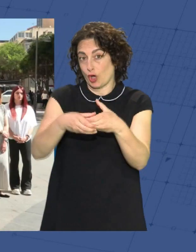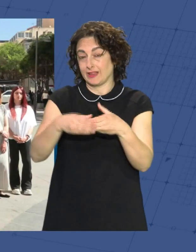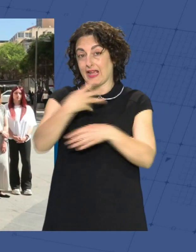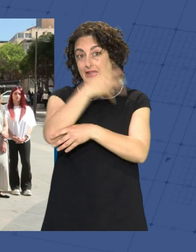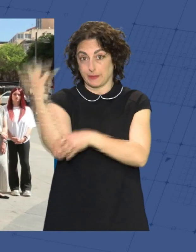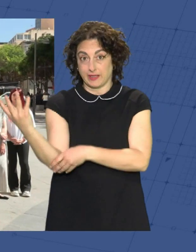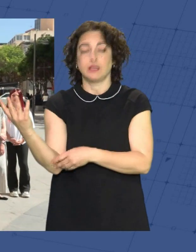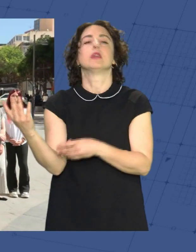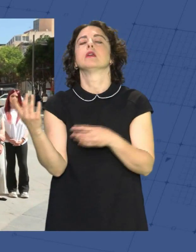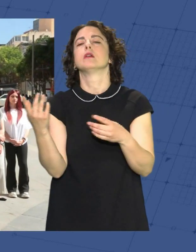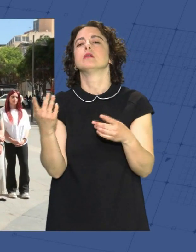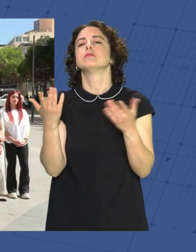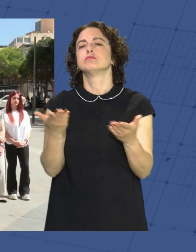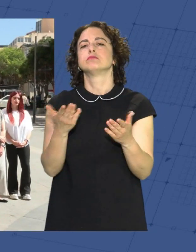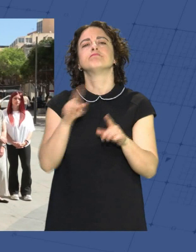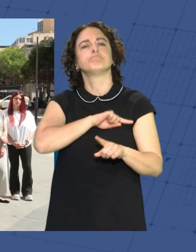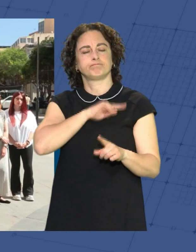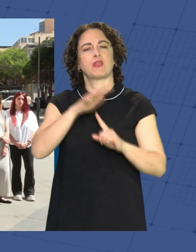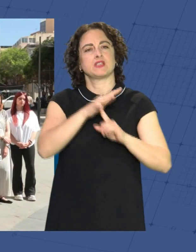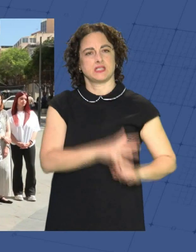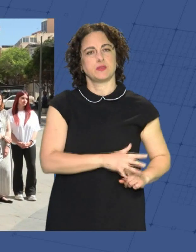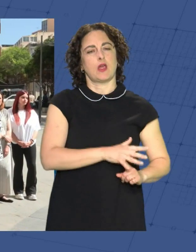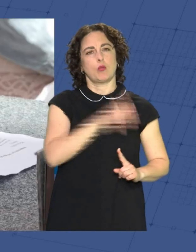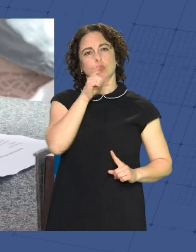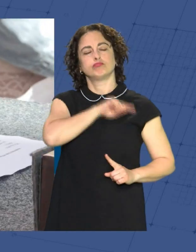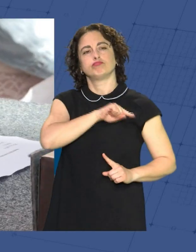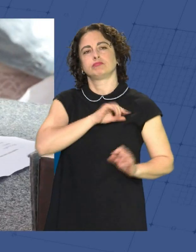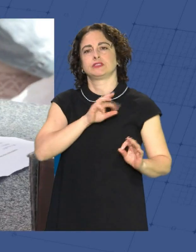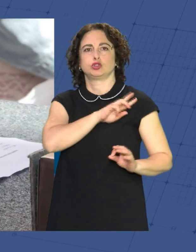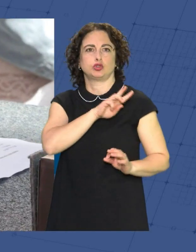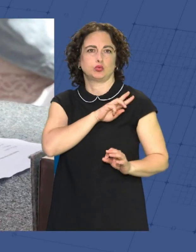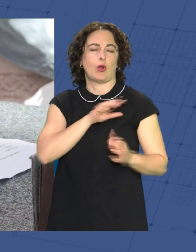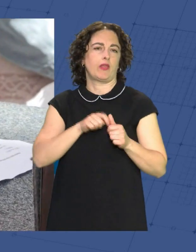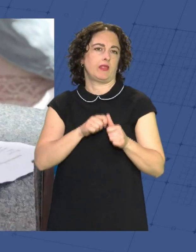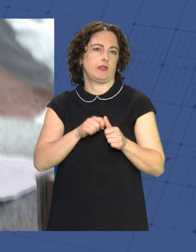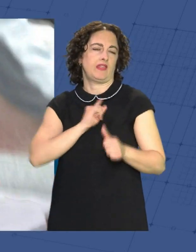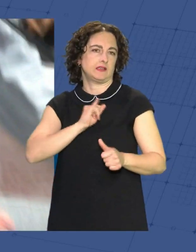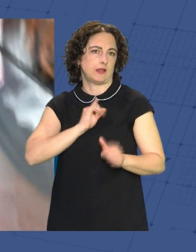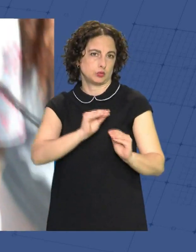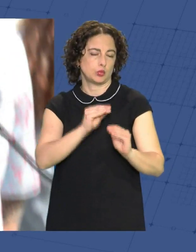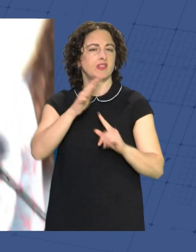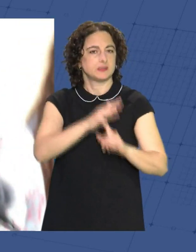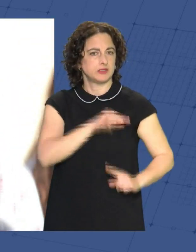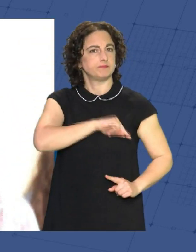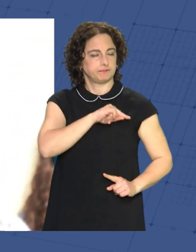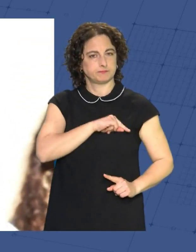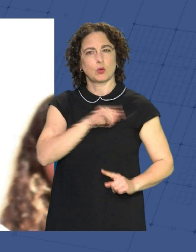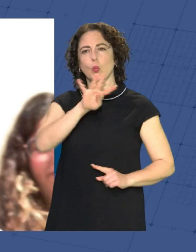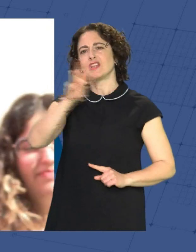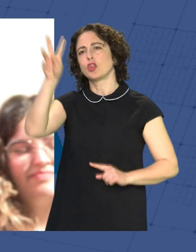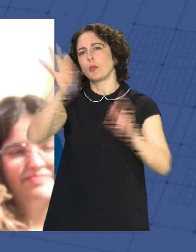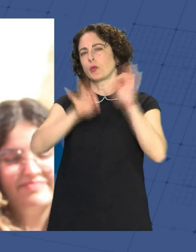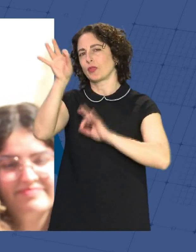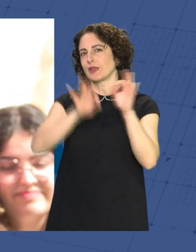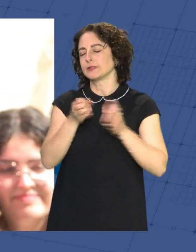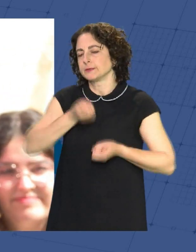LGTBI se sienten discriminados por su condición sexual o identidad de género. Y el 42% de ellos evitan